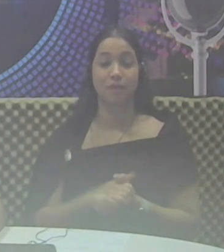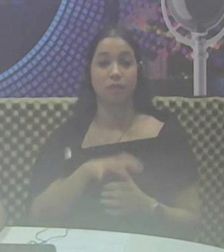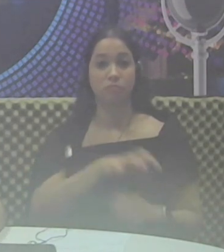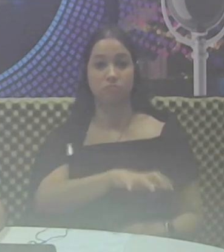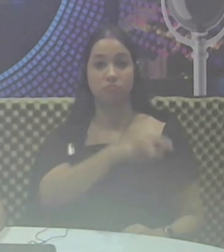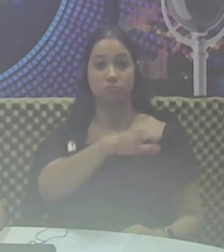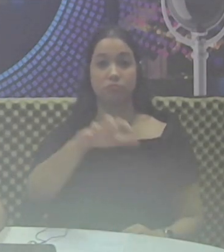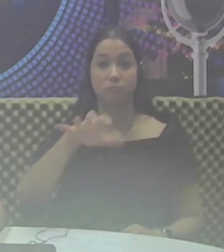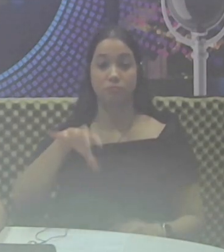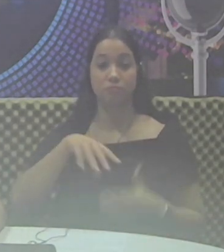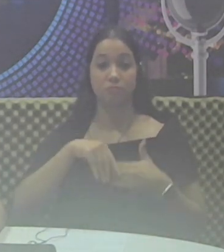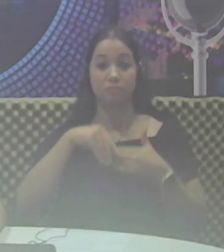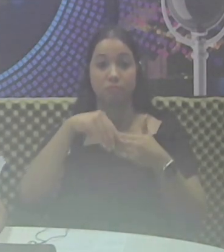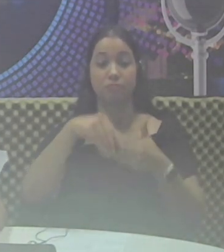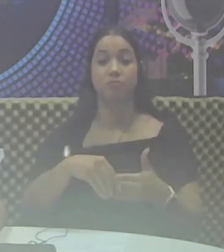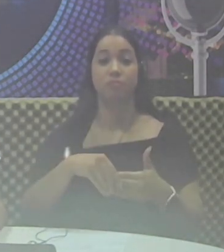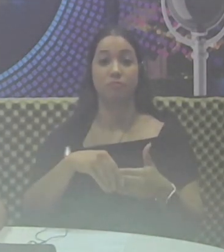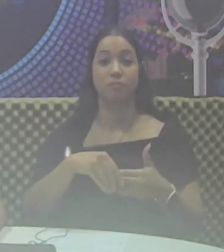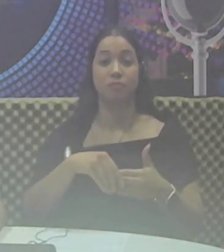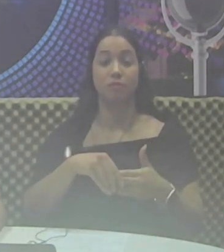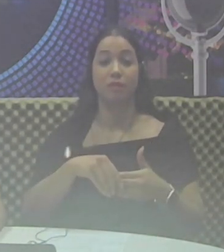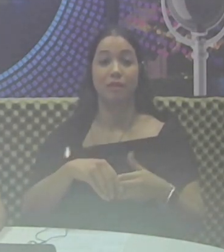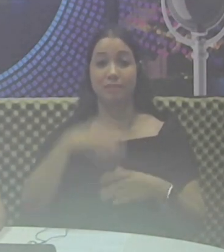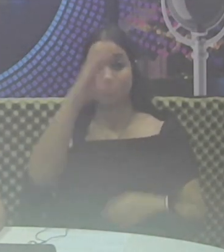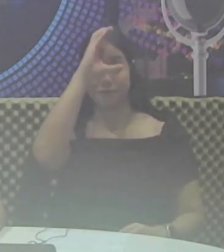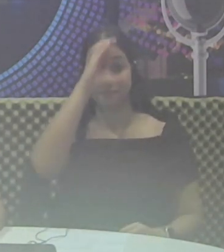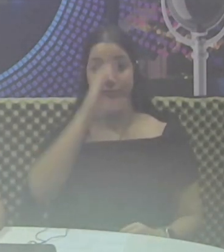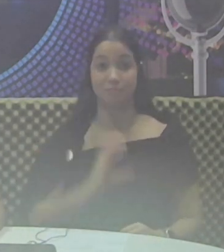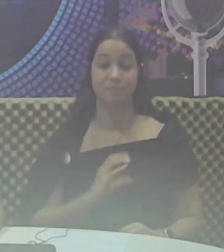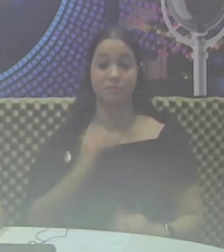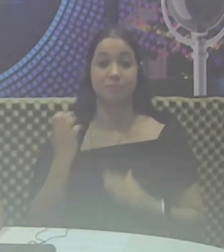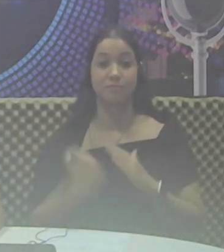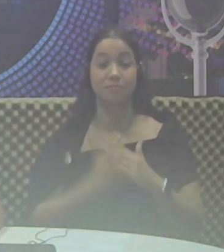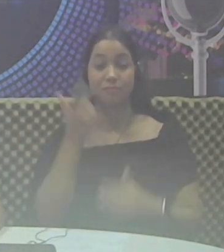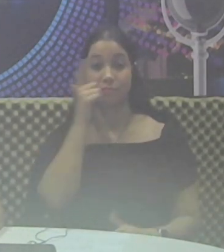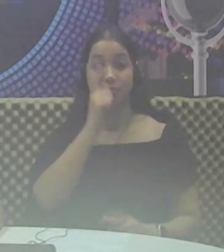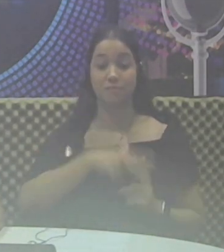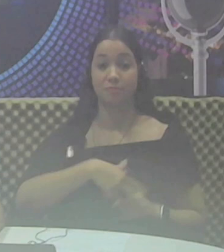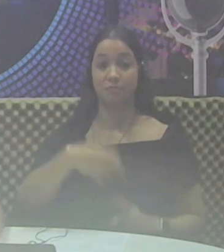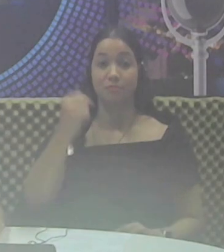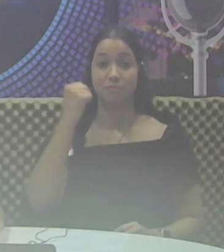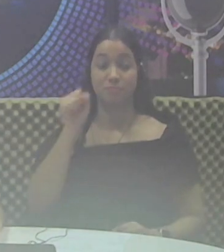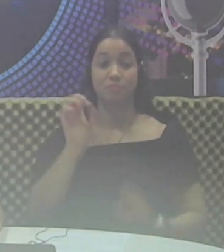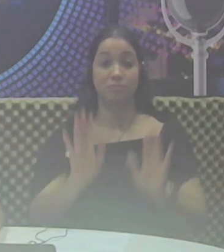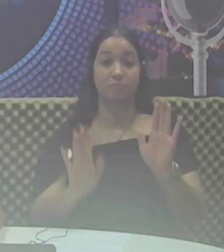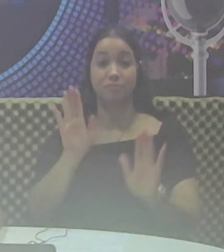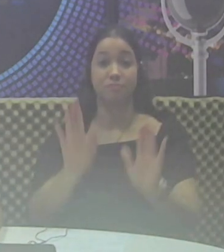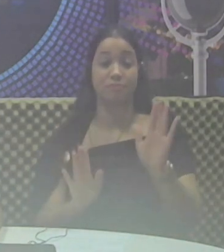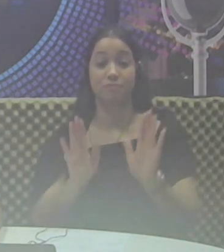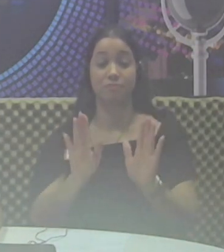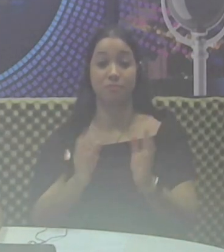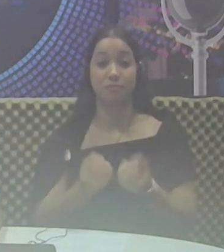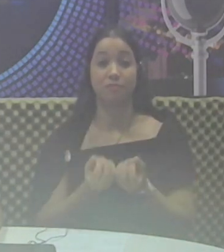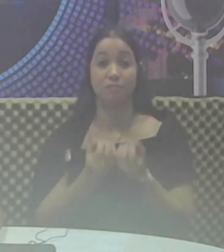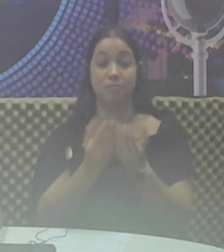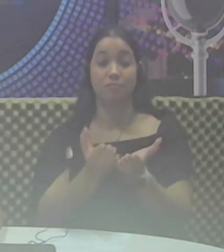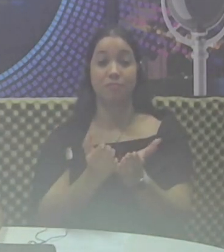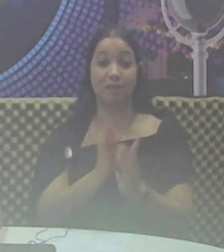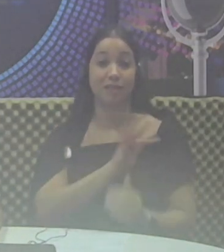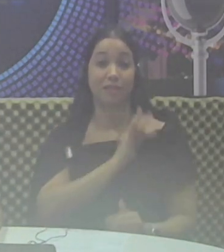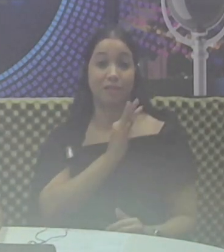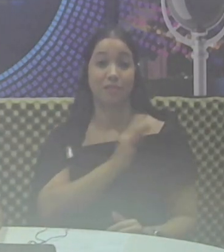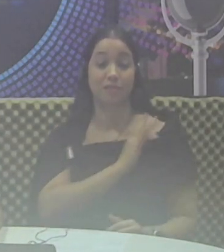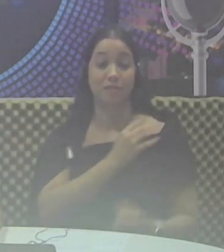serão conduzidos por meio do Consórcio Cidadania, empresa vencedora de processo licitatório para fornecer assessoria técnica